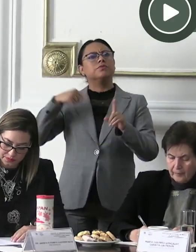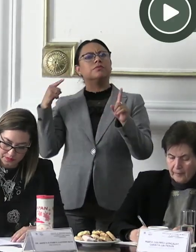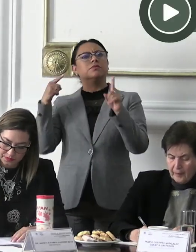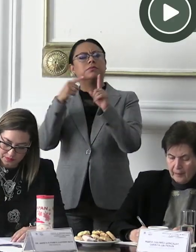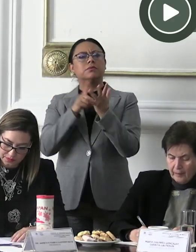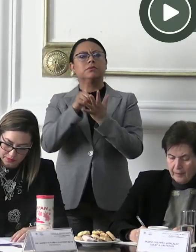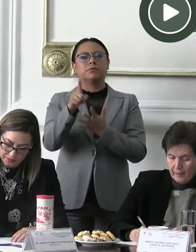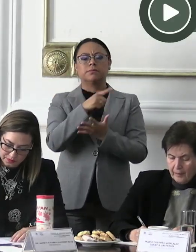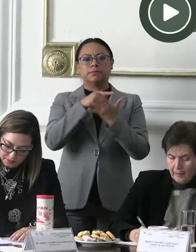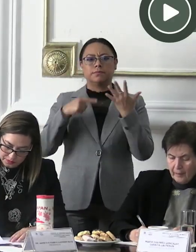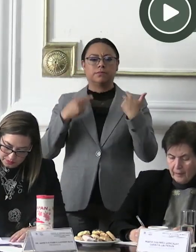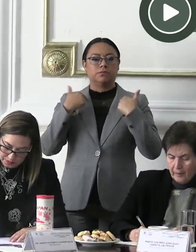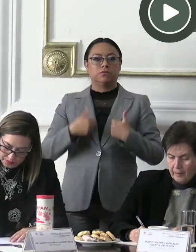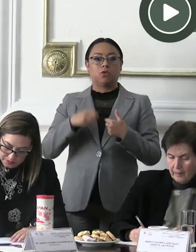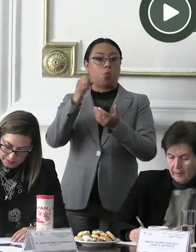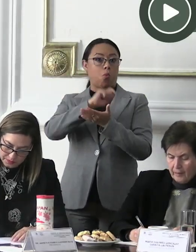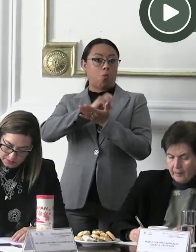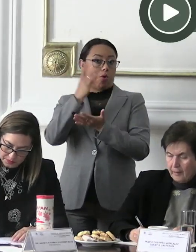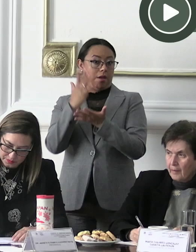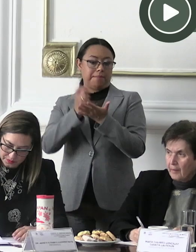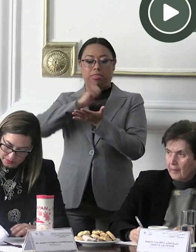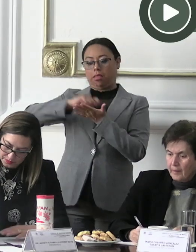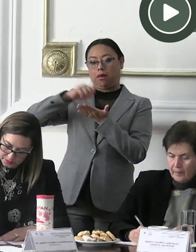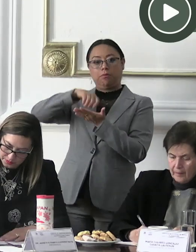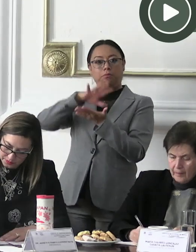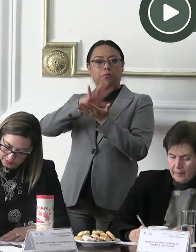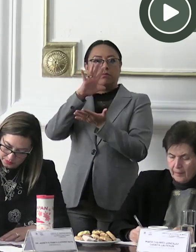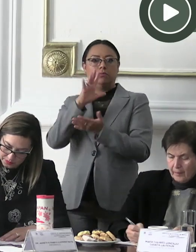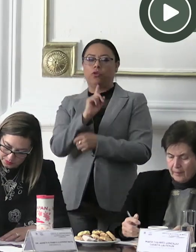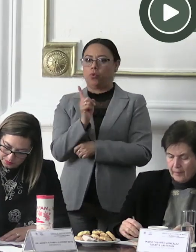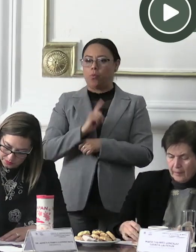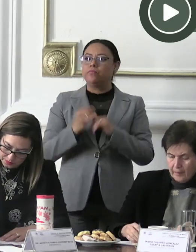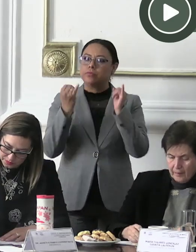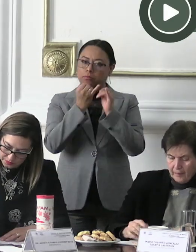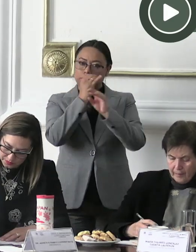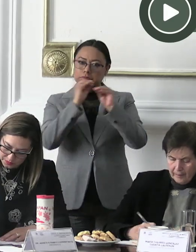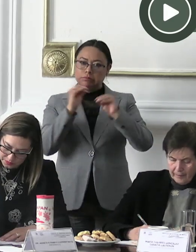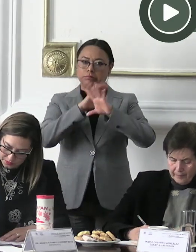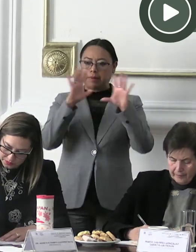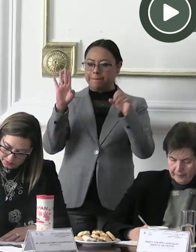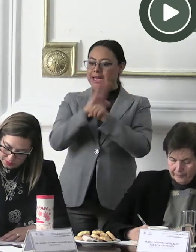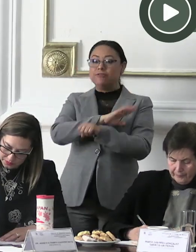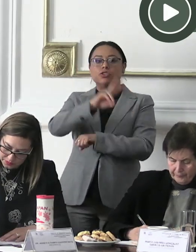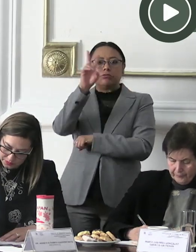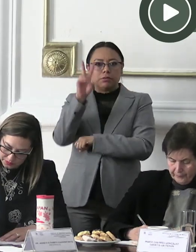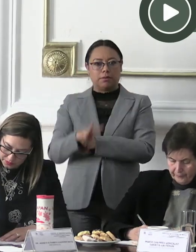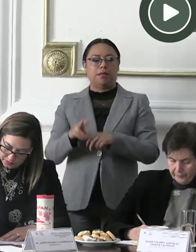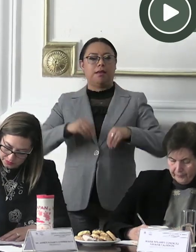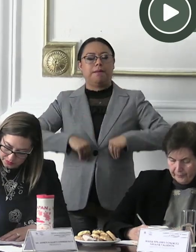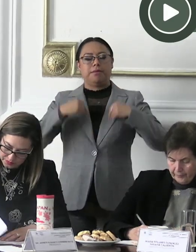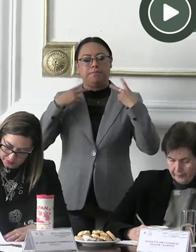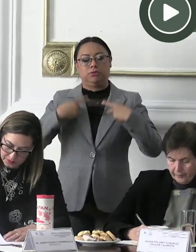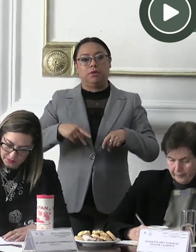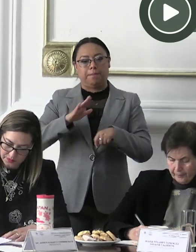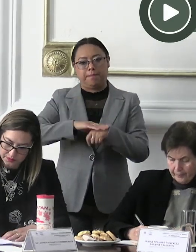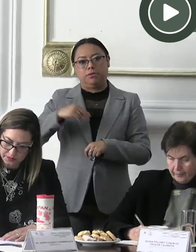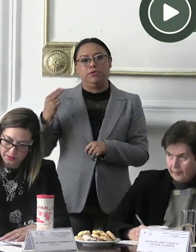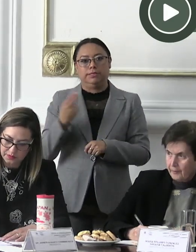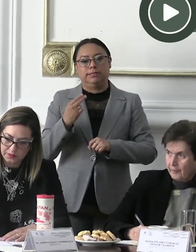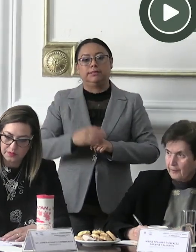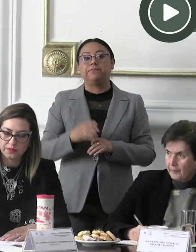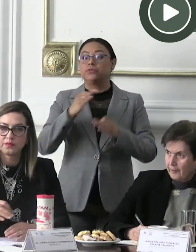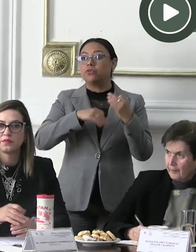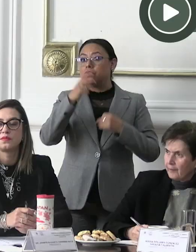se comprometan en papel, sino que se cumplan con transparencia y con impacto real en la vida de quienes más los necesitan. Este